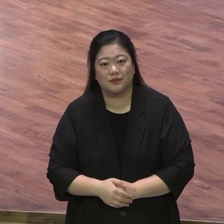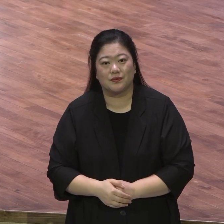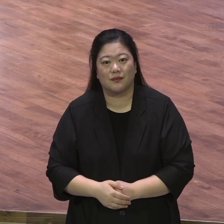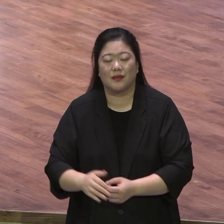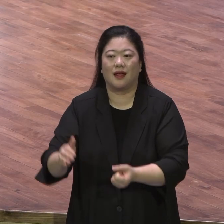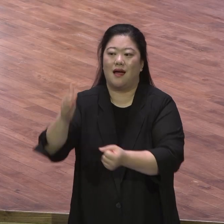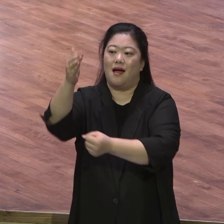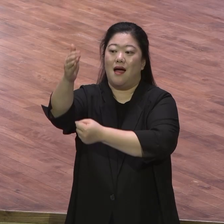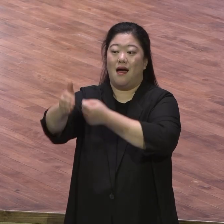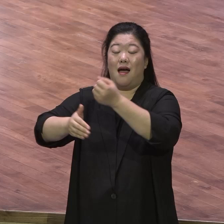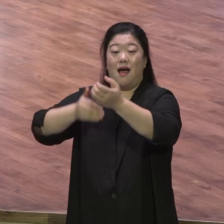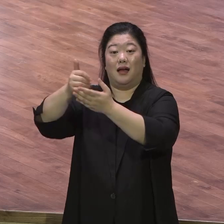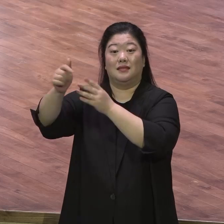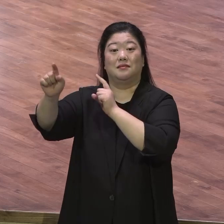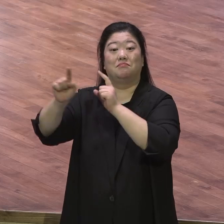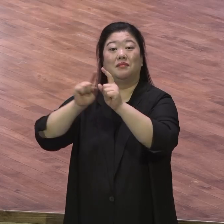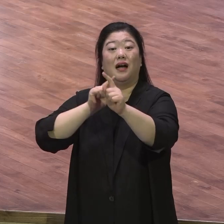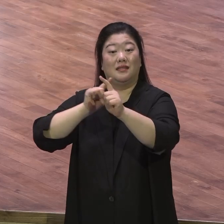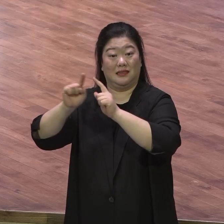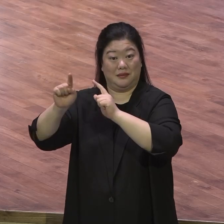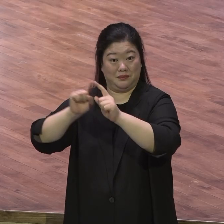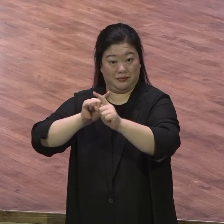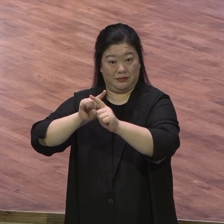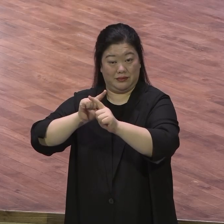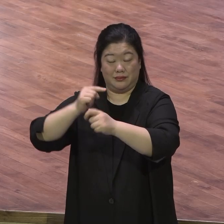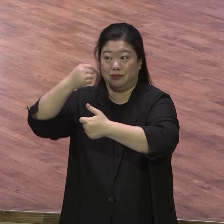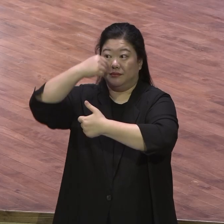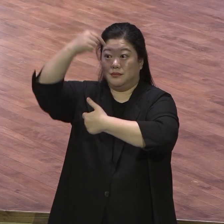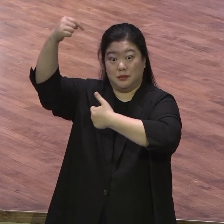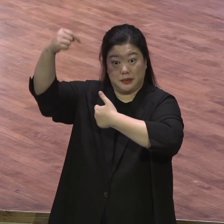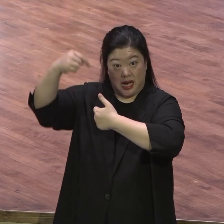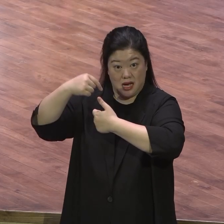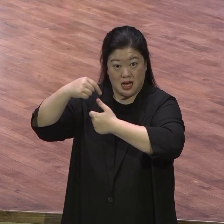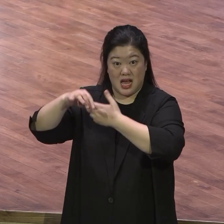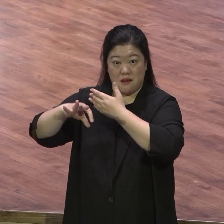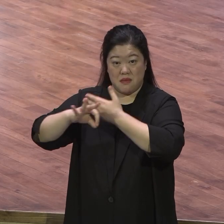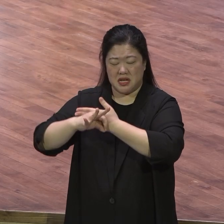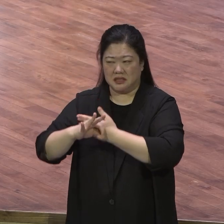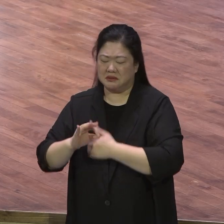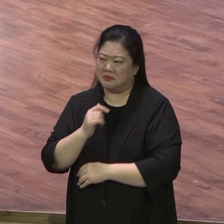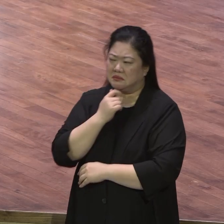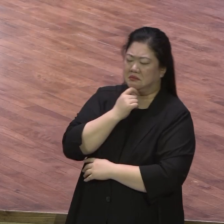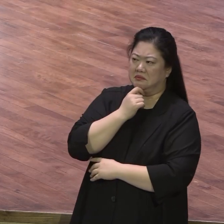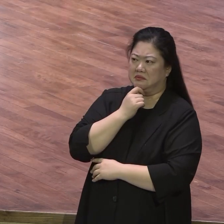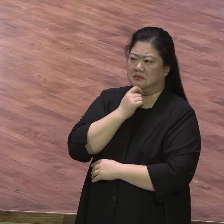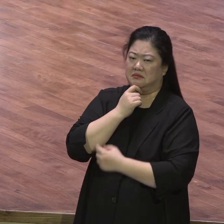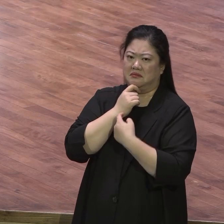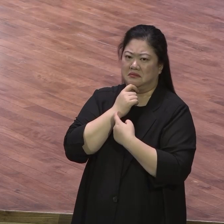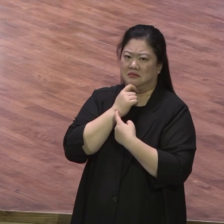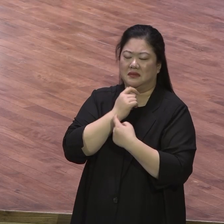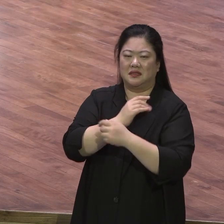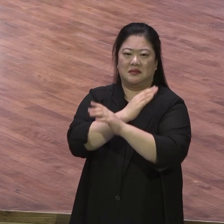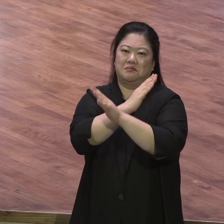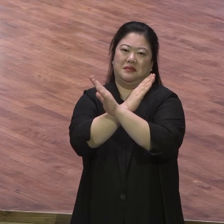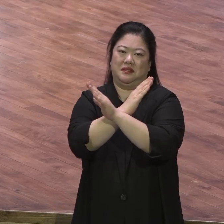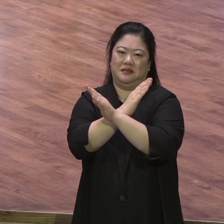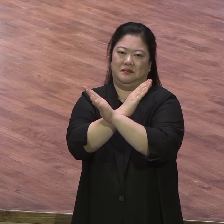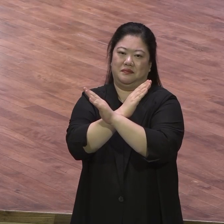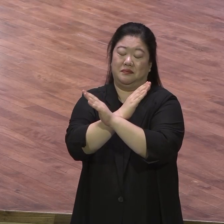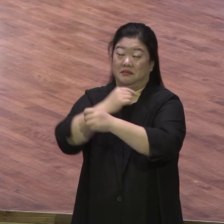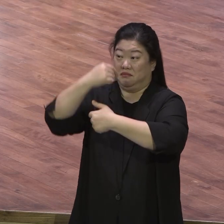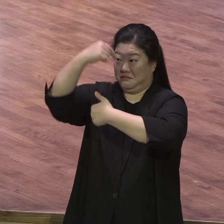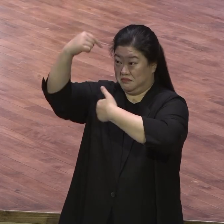절대 순종의 영적 자세를 갖추시기 바랍니다 절대 순종 그